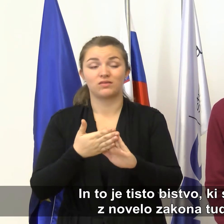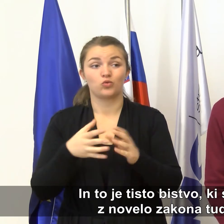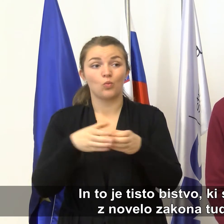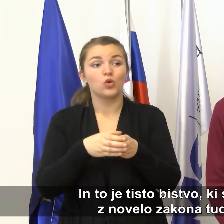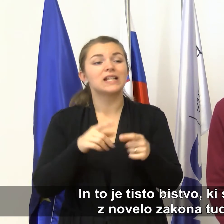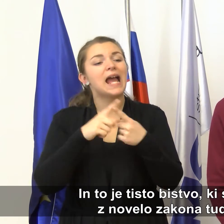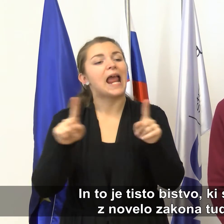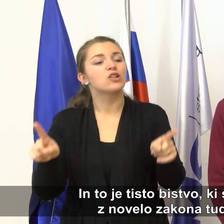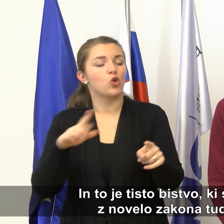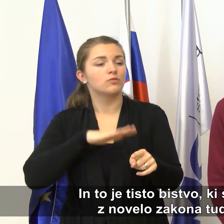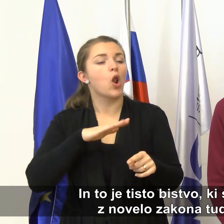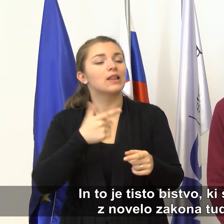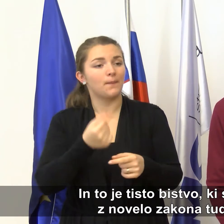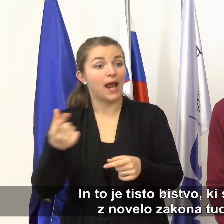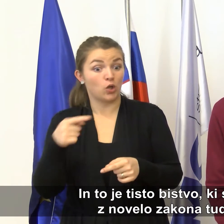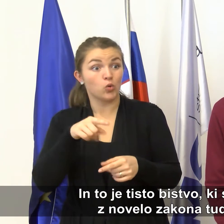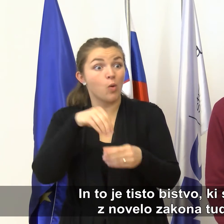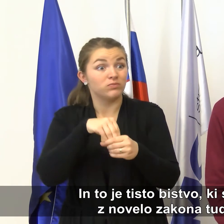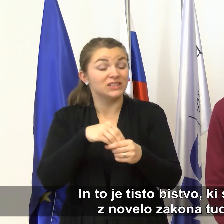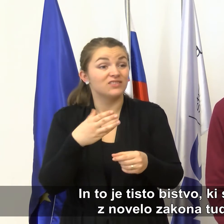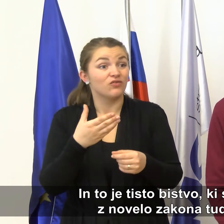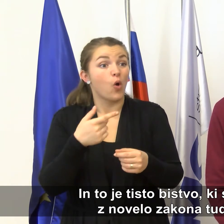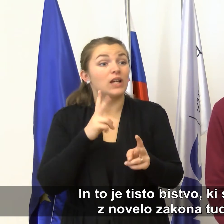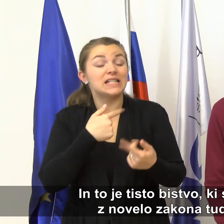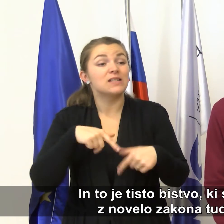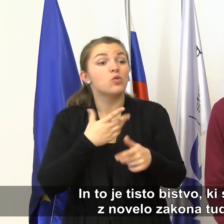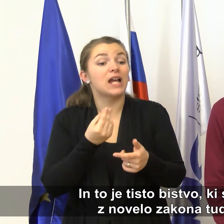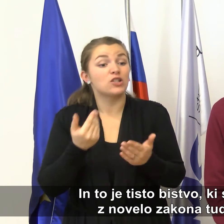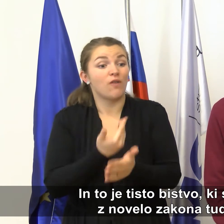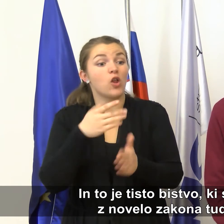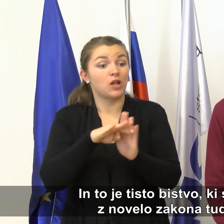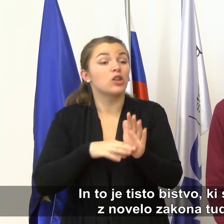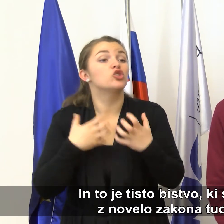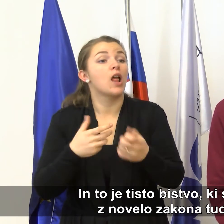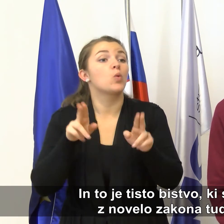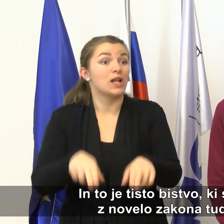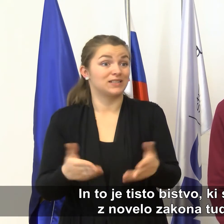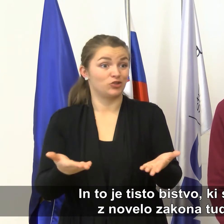tisto bistvo, ki smo si ga pravzaprav z novelo zakona tudi želeli uresničiti.